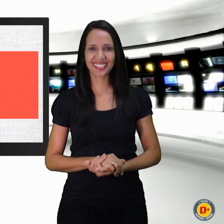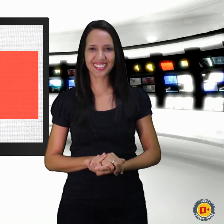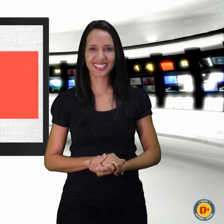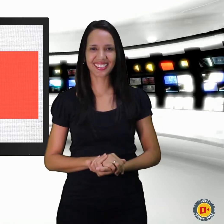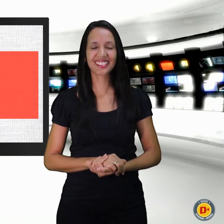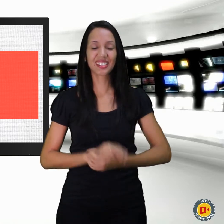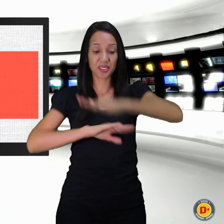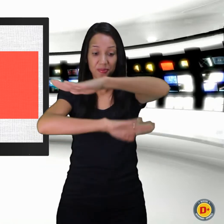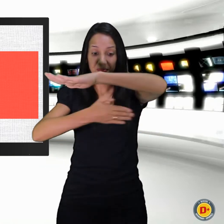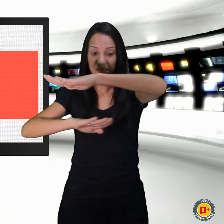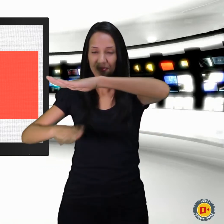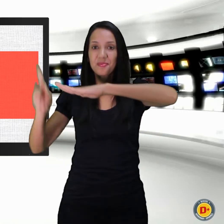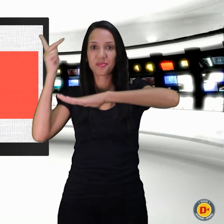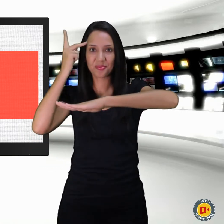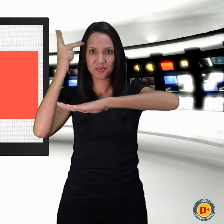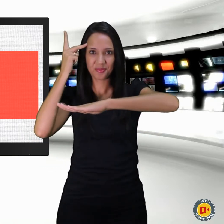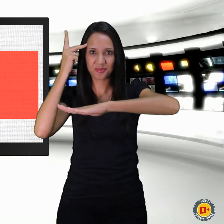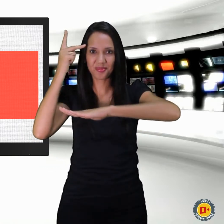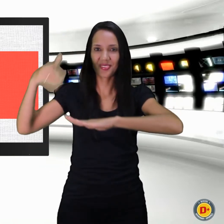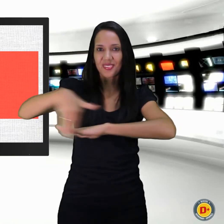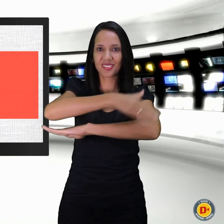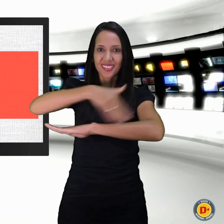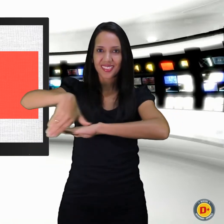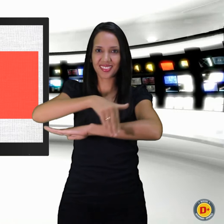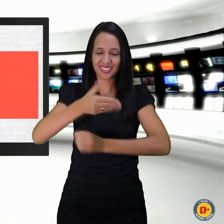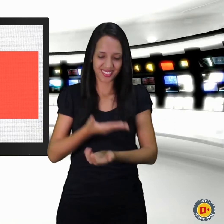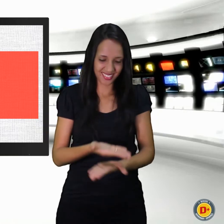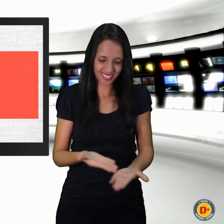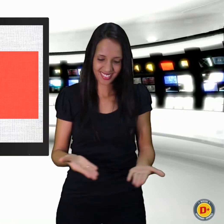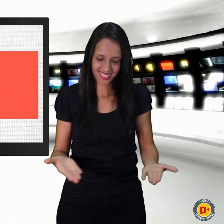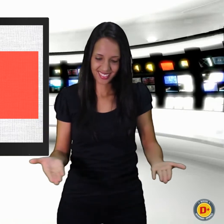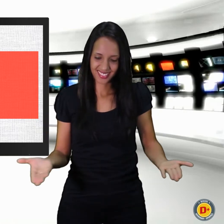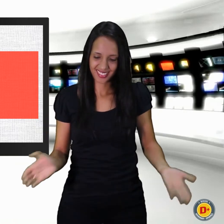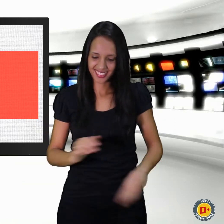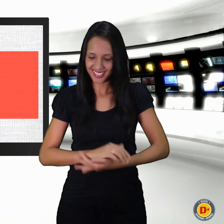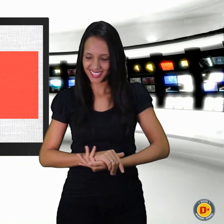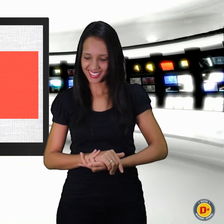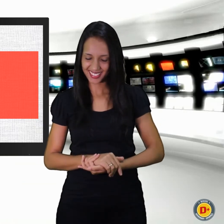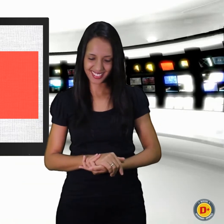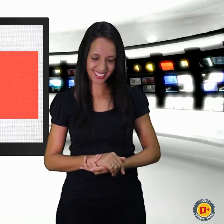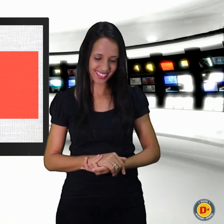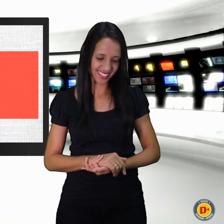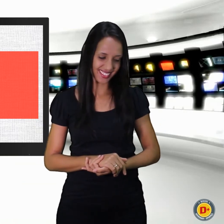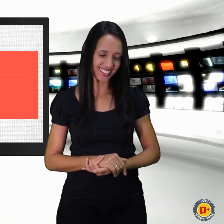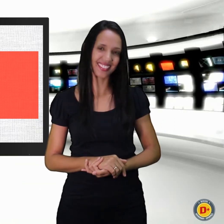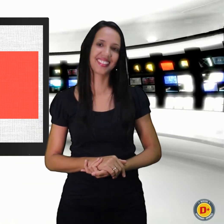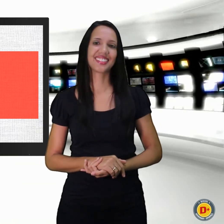Pinacoteca de São Paulo fica na praça da Luz número 2 de terça domingo das 10 horas às